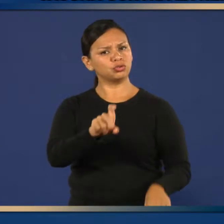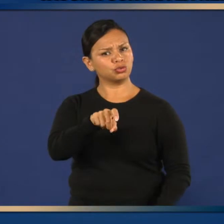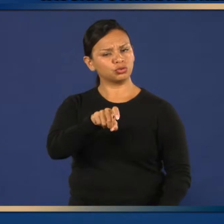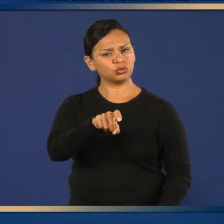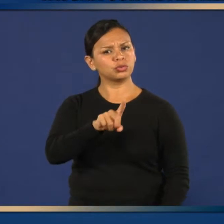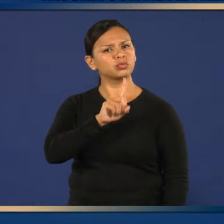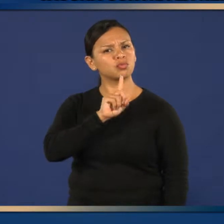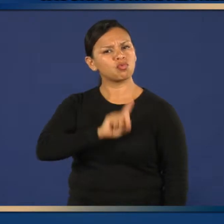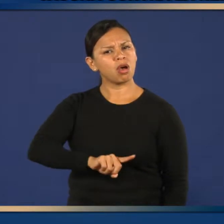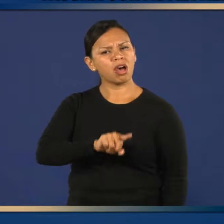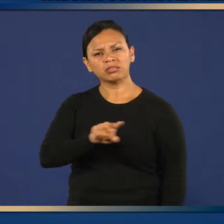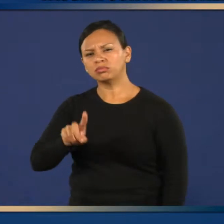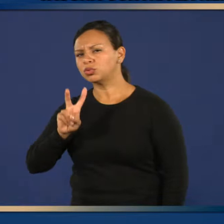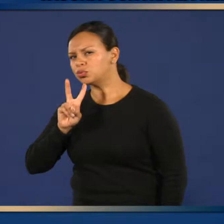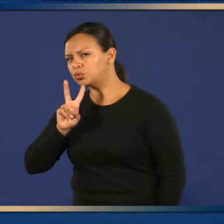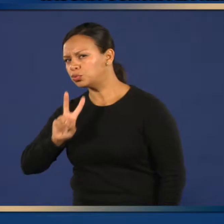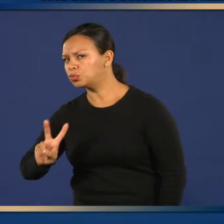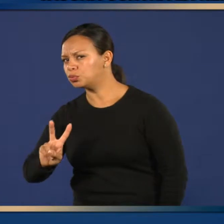edad